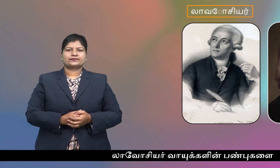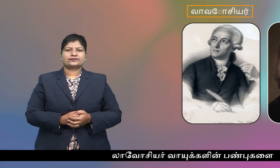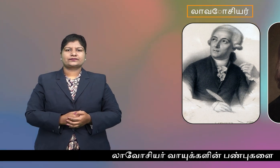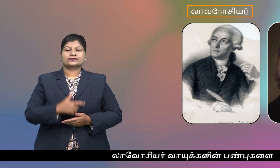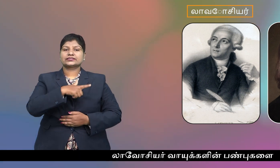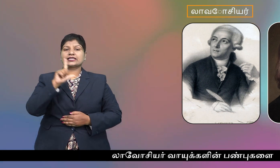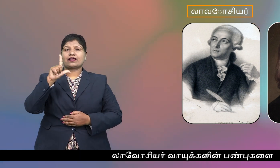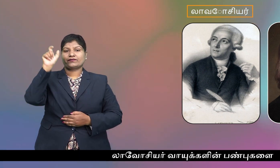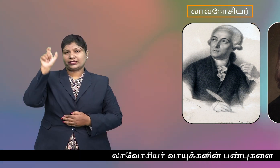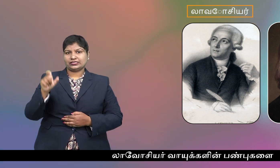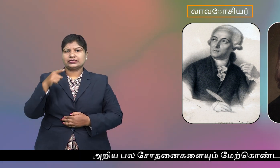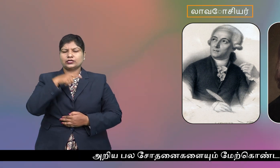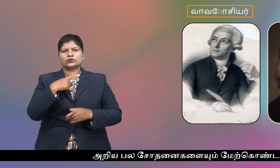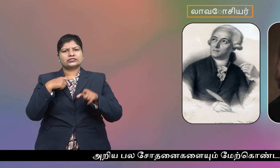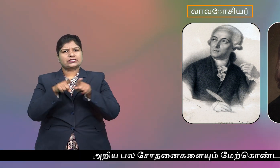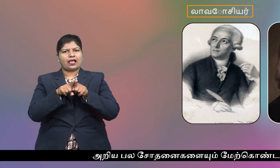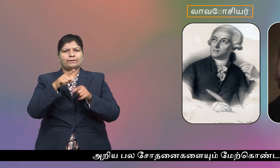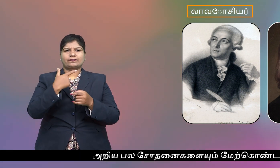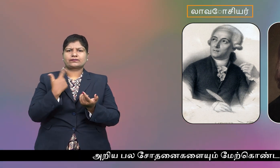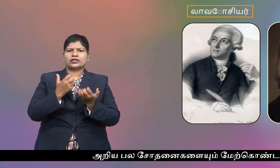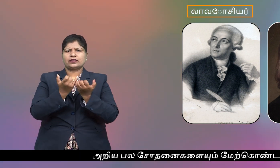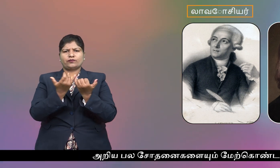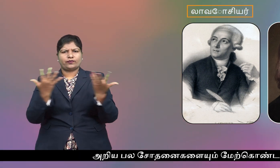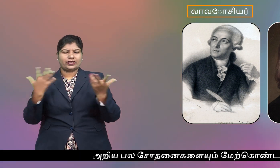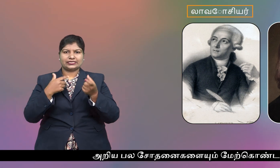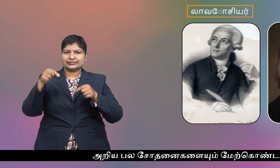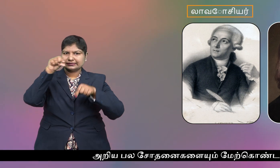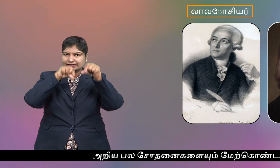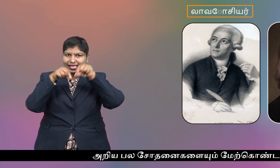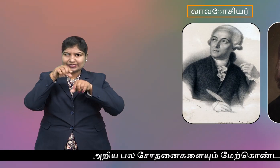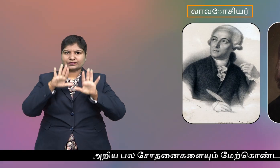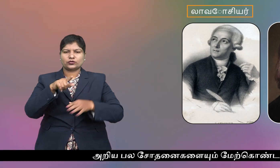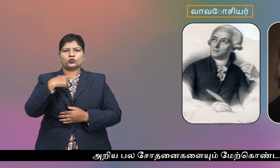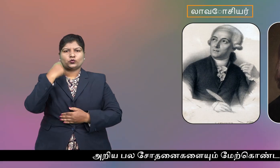லாவோசியர் வாயுக்களின் பண்புகளை அறிய பல சோதனைகளையும் மேற்கொண்டார்.